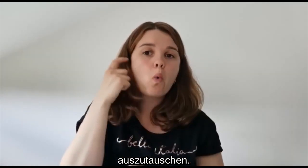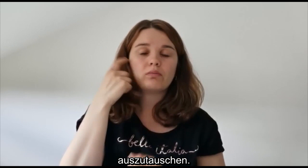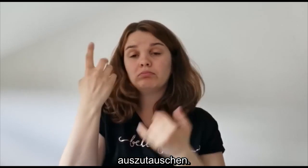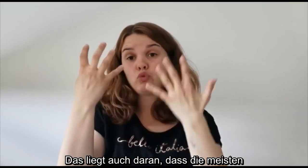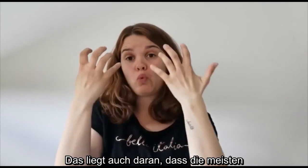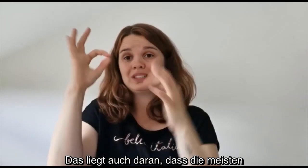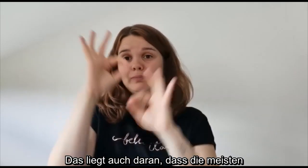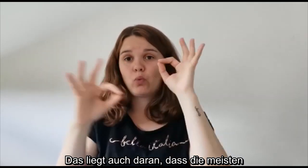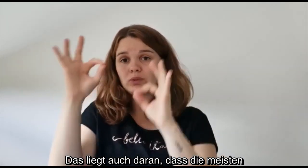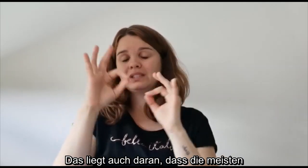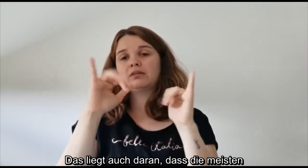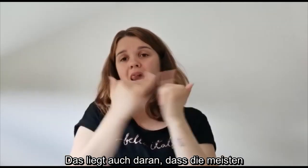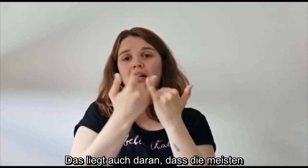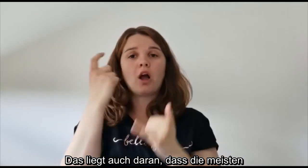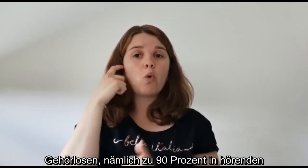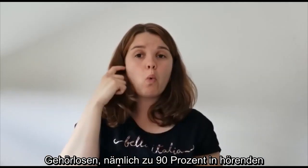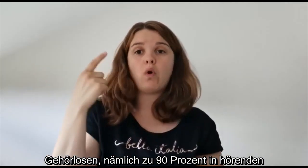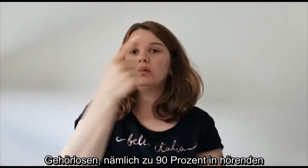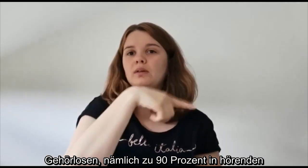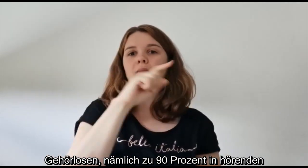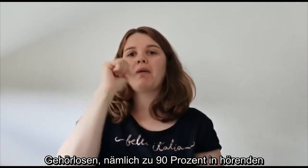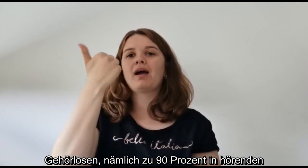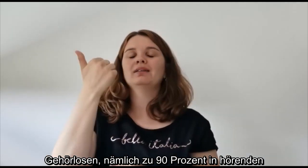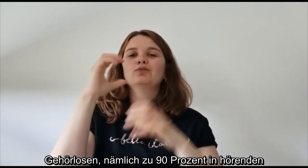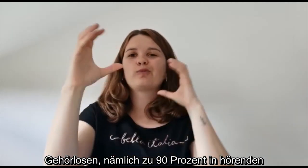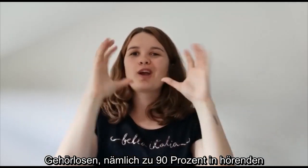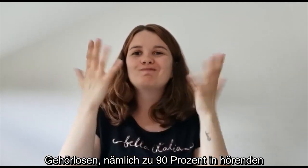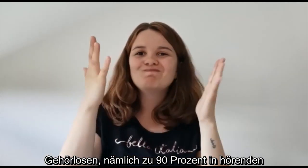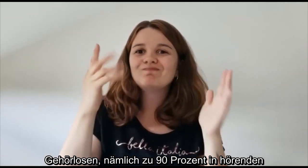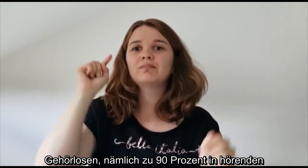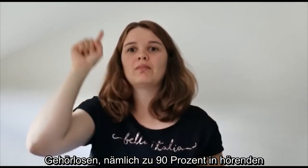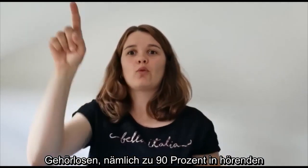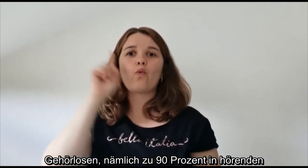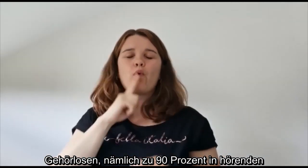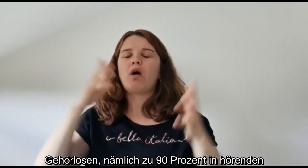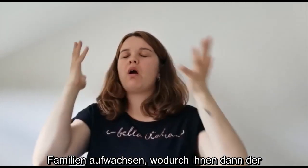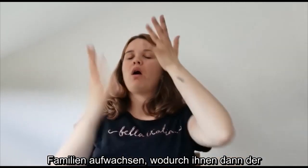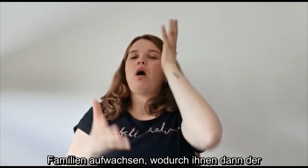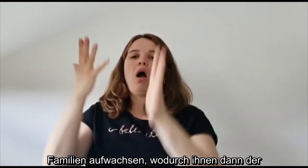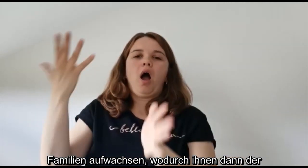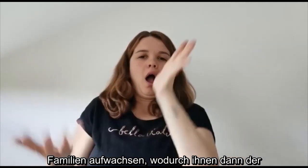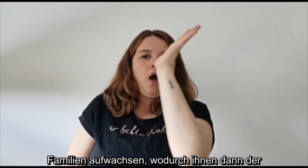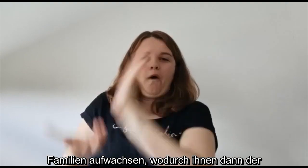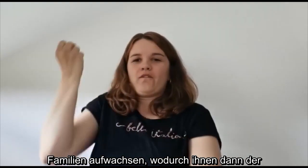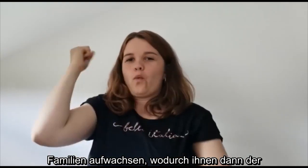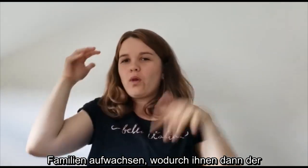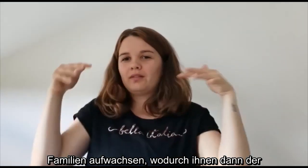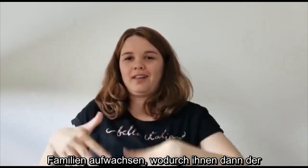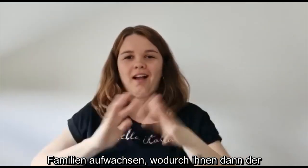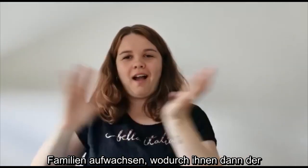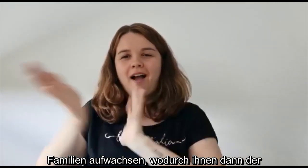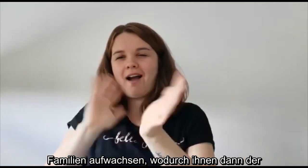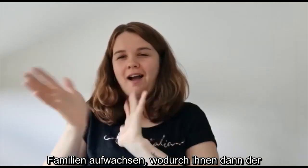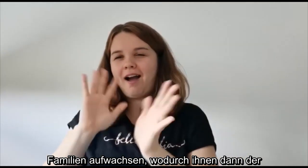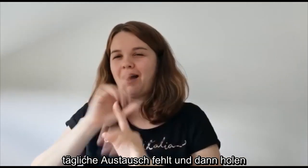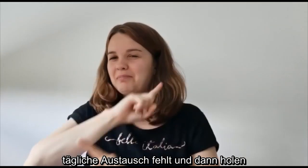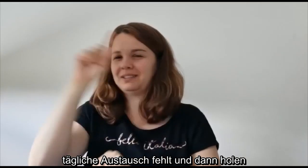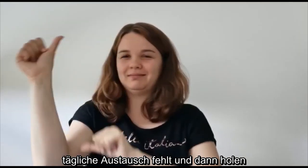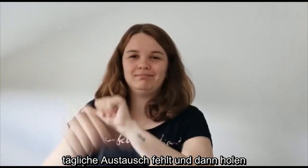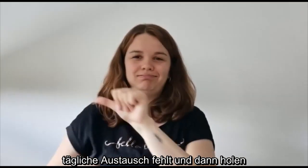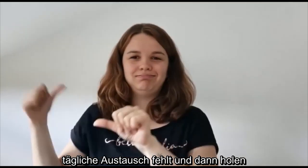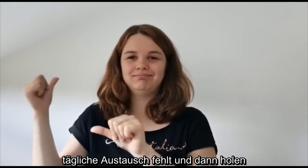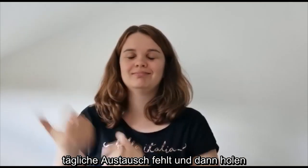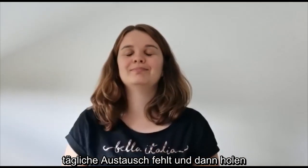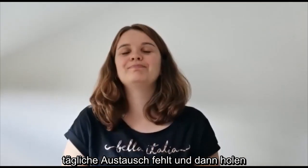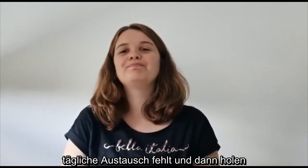auszutauschen Das liegt auch daran, dass die meisten Gehörlosen 90% in hörenden Familien aufwachsen Wodurch ihnen dann der